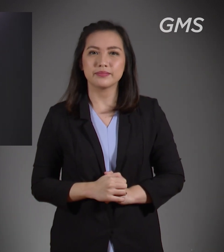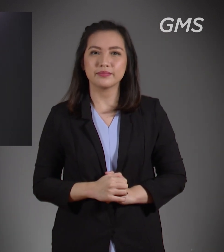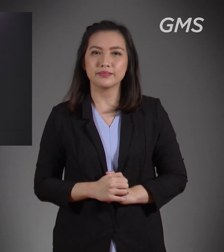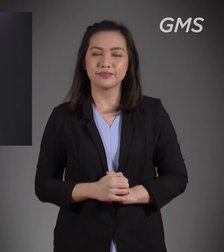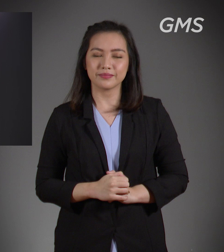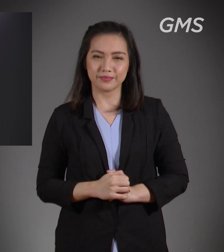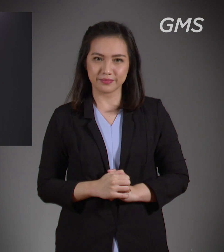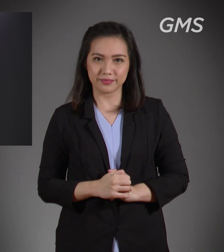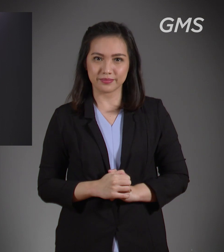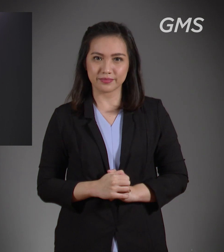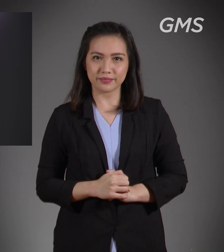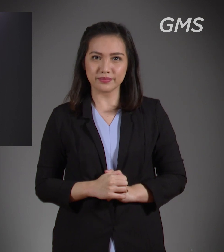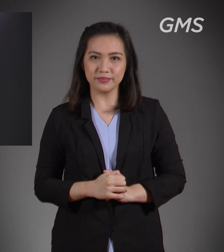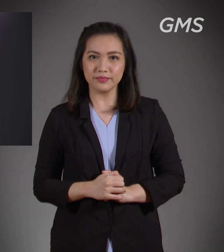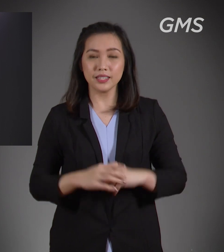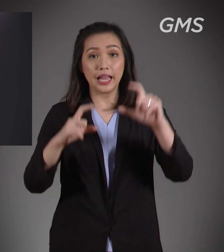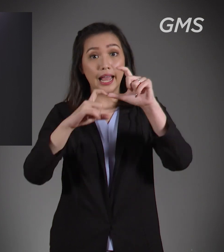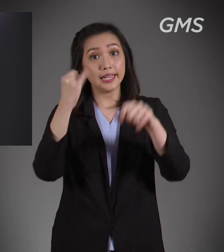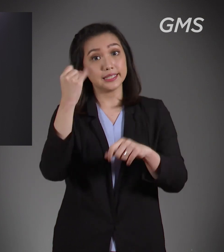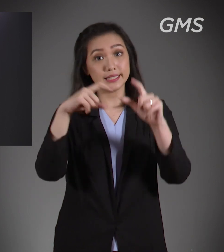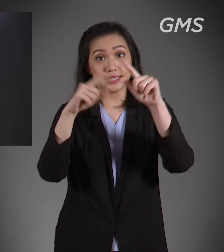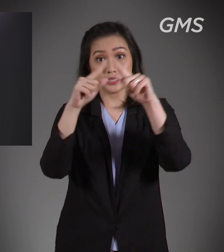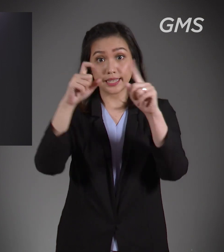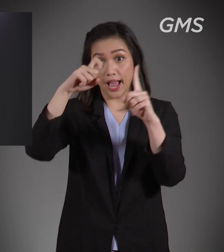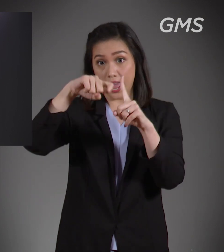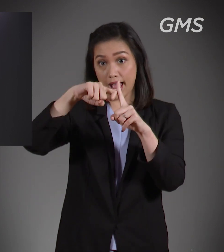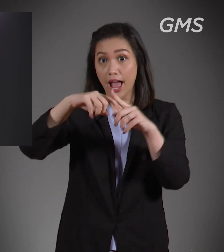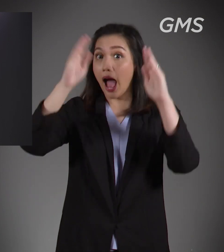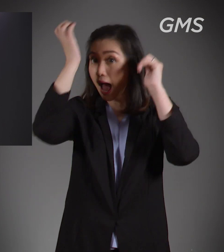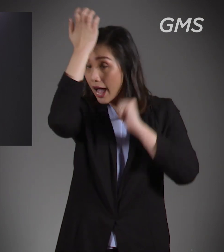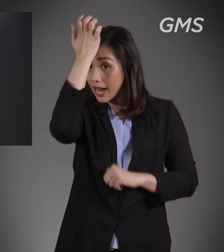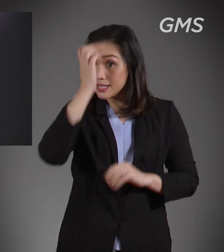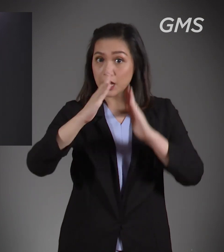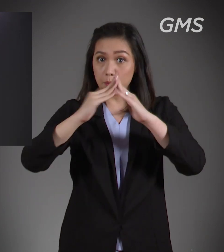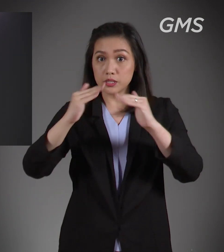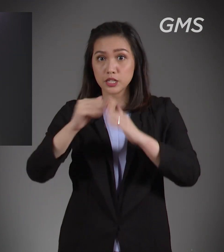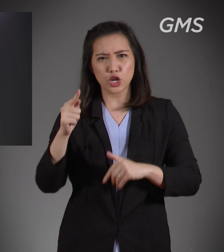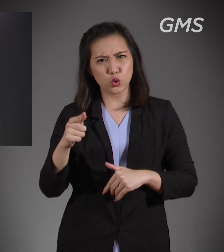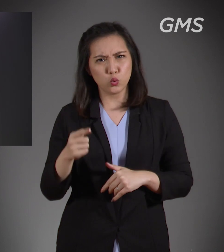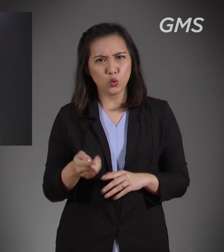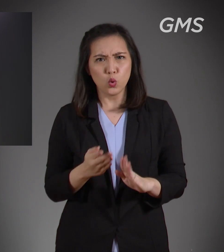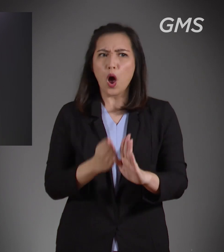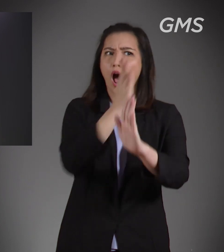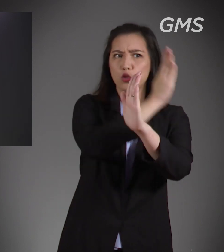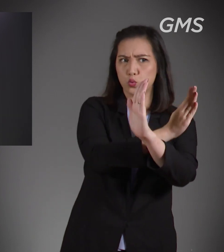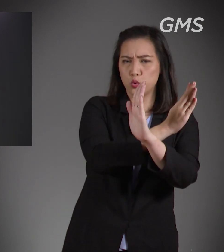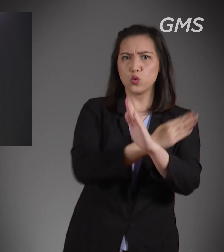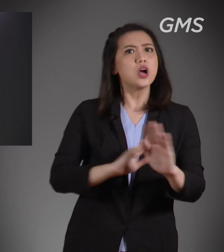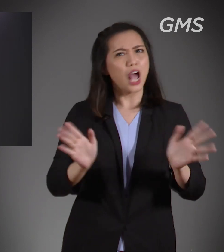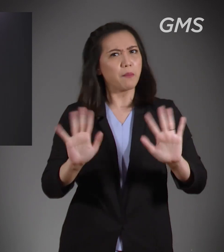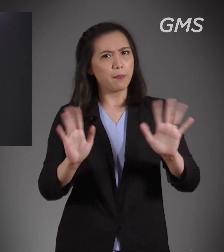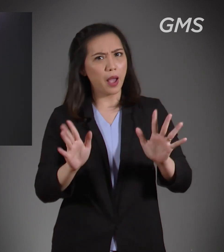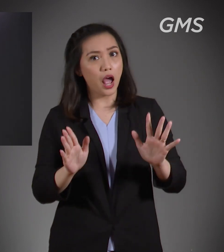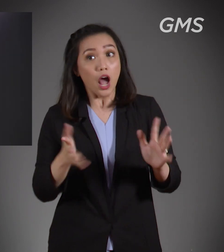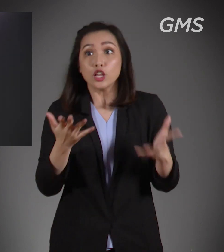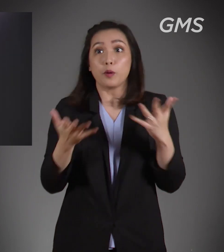menghancurkan. Sisak ini harusnya fine-fine saja, tiba-tiba karena tangan Tuhan